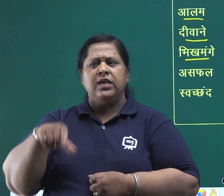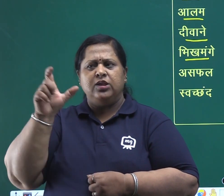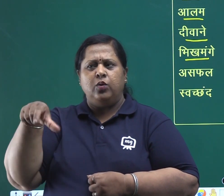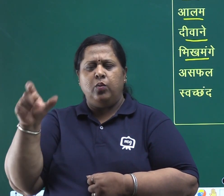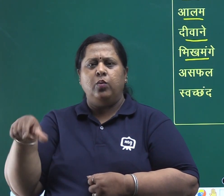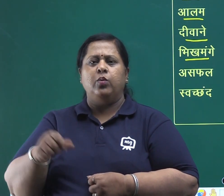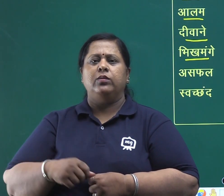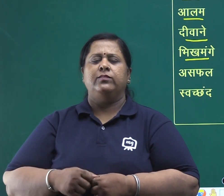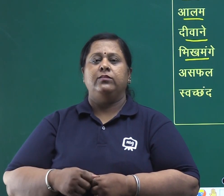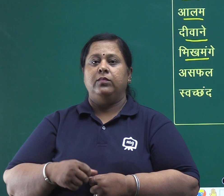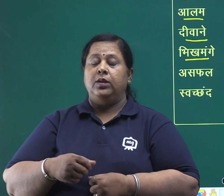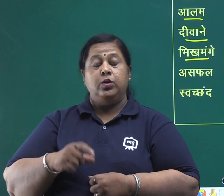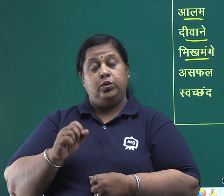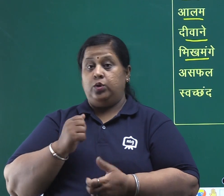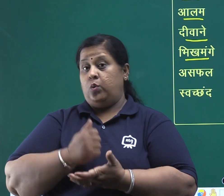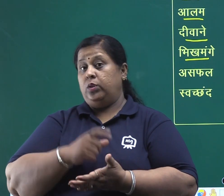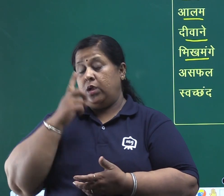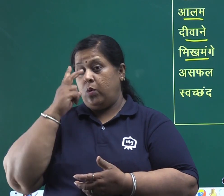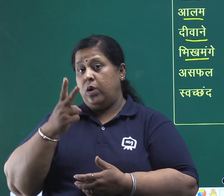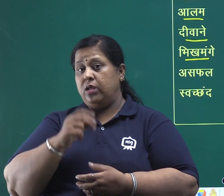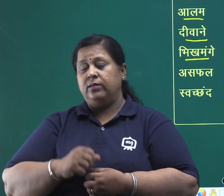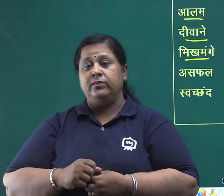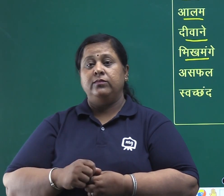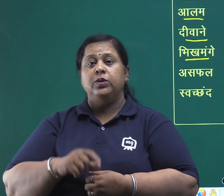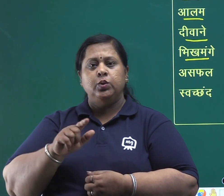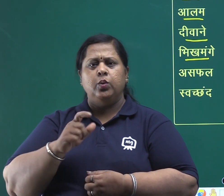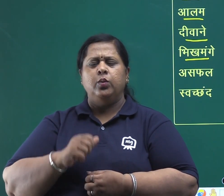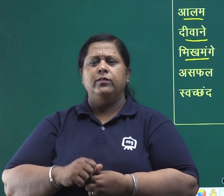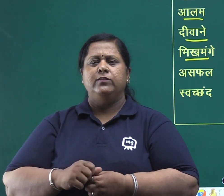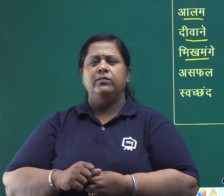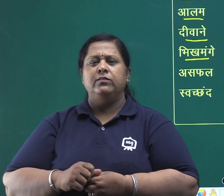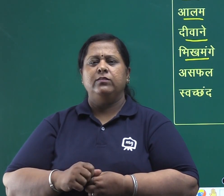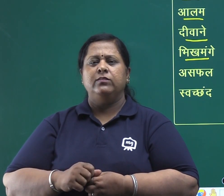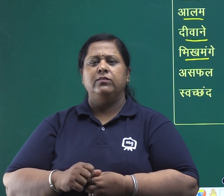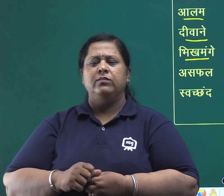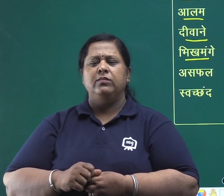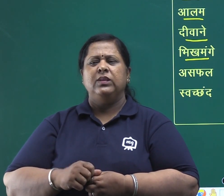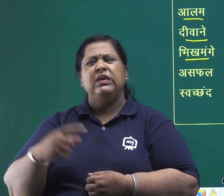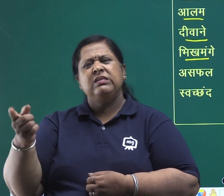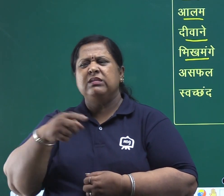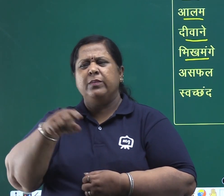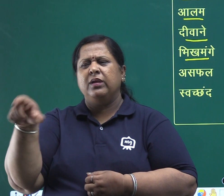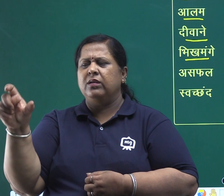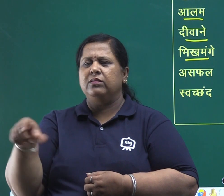को ज़रूर देखा होगा जो किसी से भी